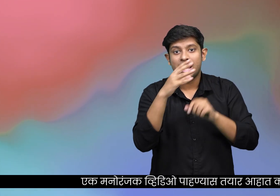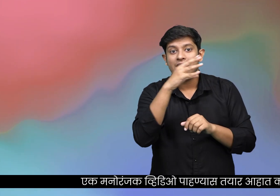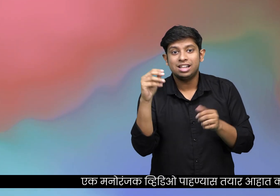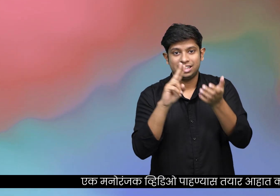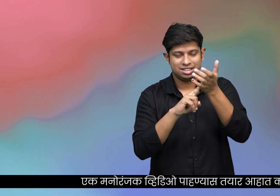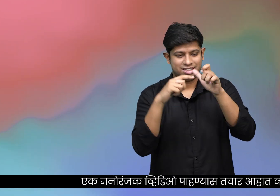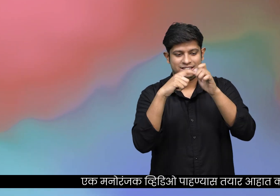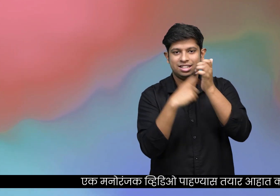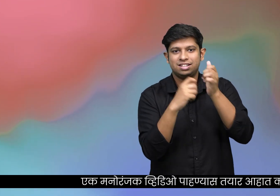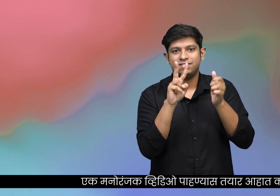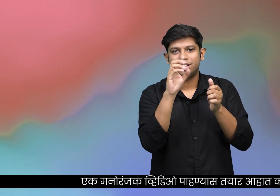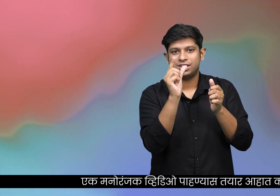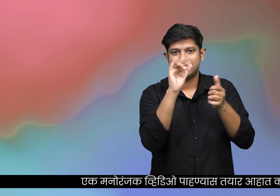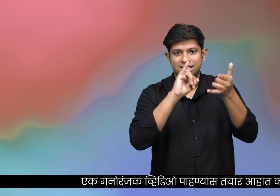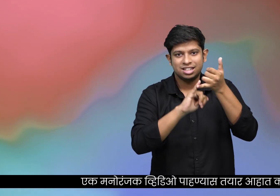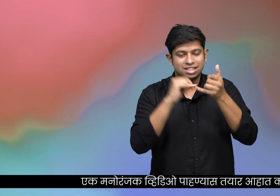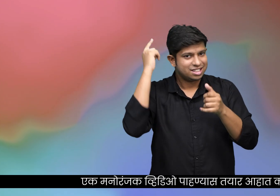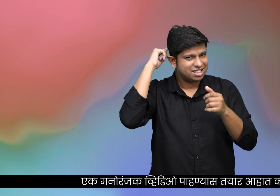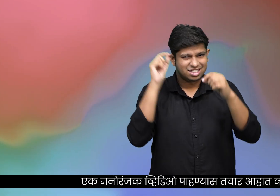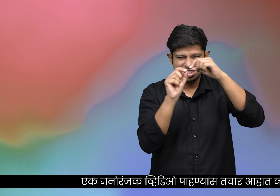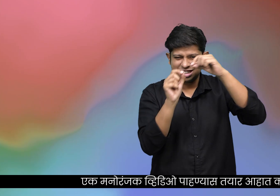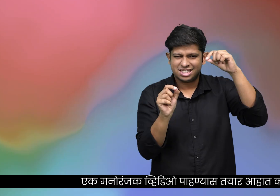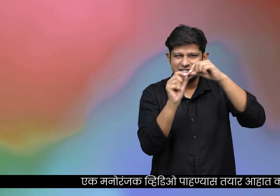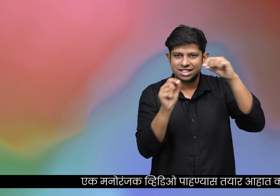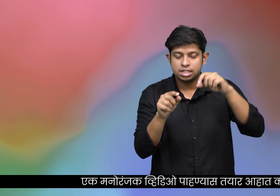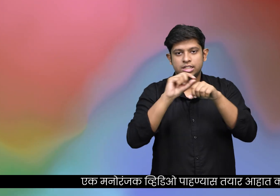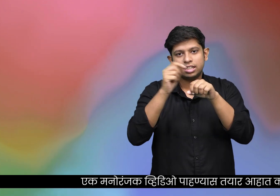व्हिडिओ पाहण्यास तयार आहात का? हो.